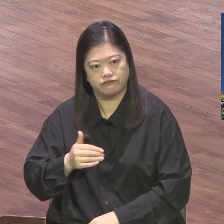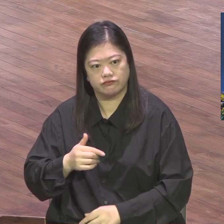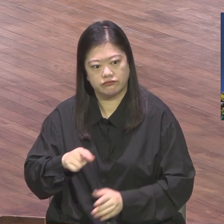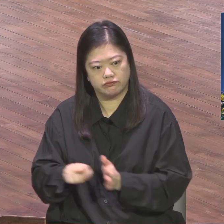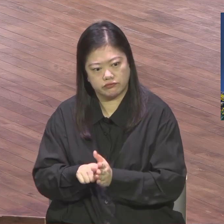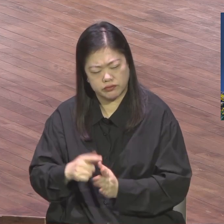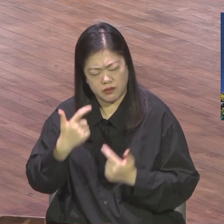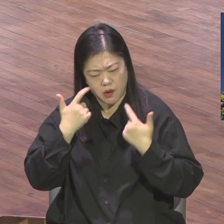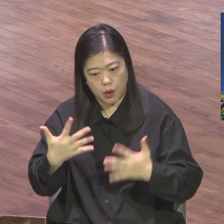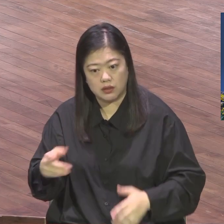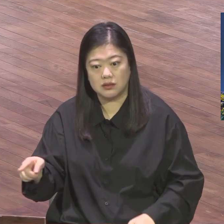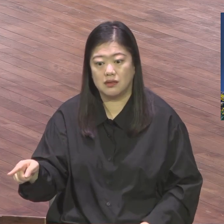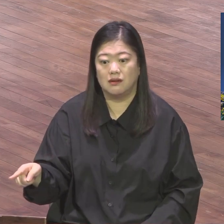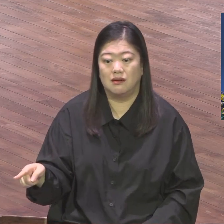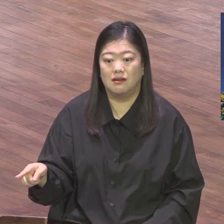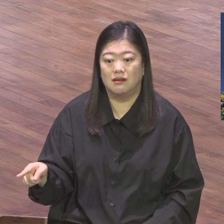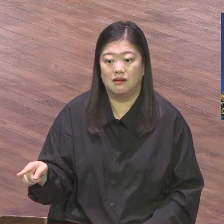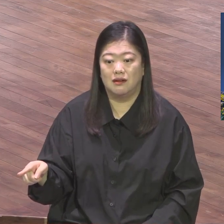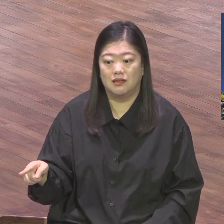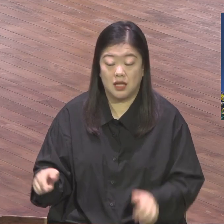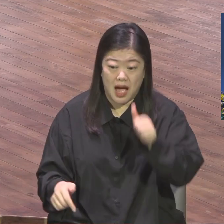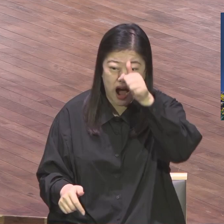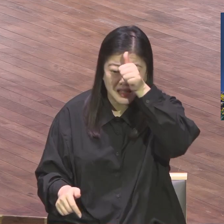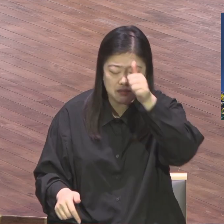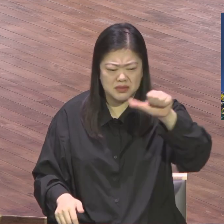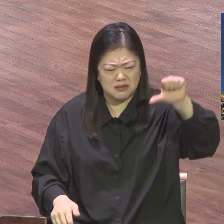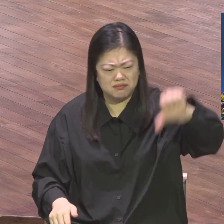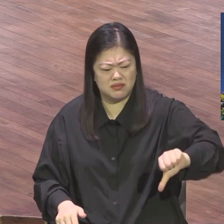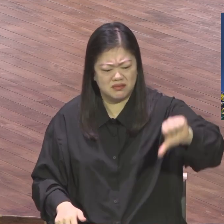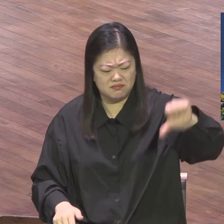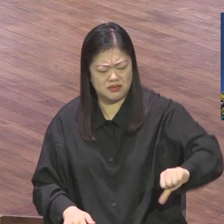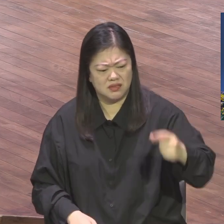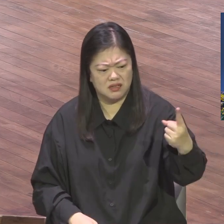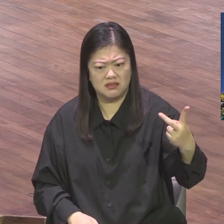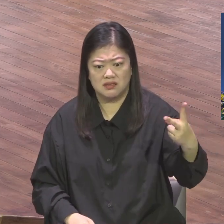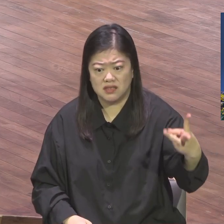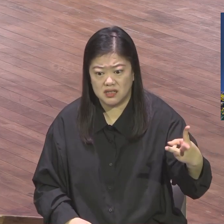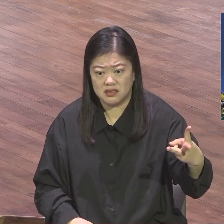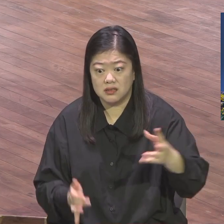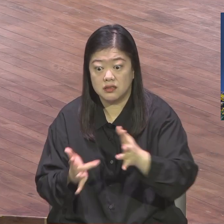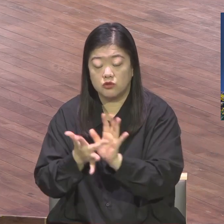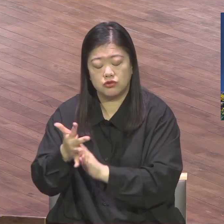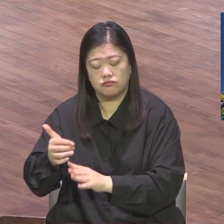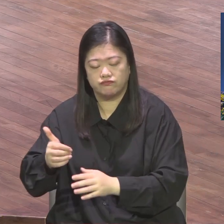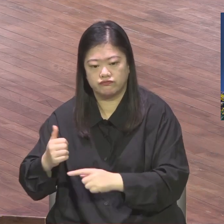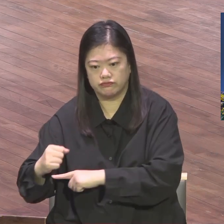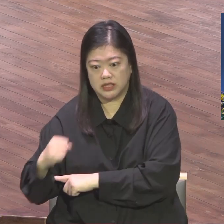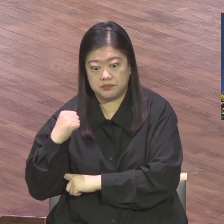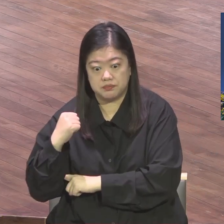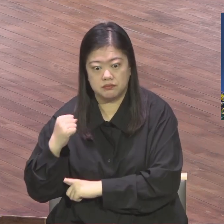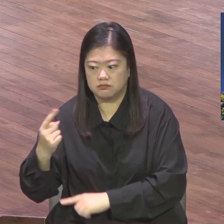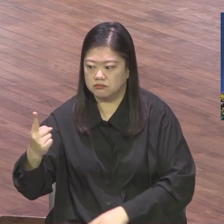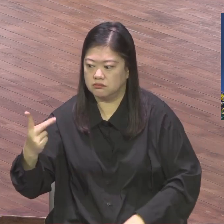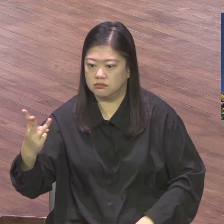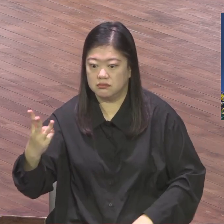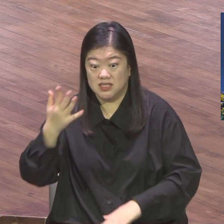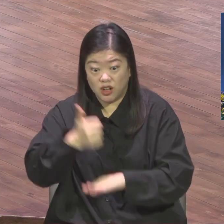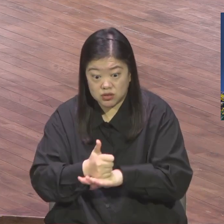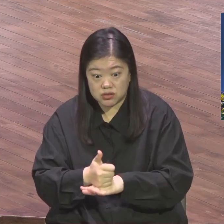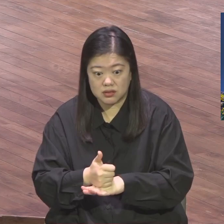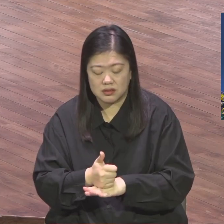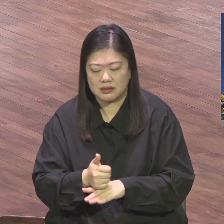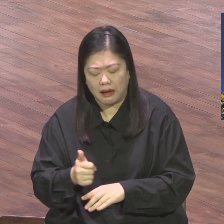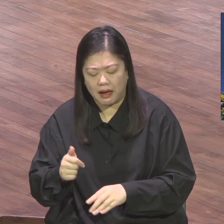그리스도께서 모든 시험에 승리하셨기 때문에 우리를 영원한 생명의 길로 천국으로